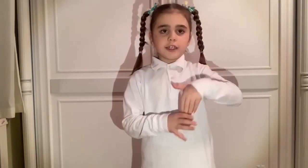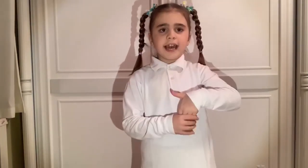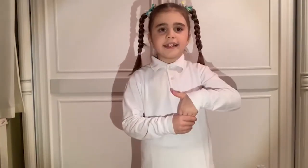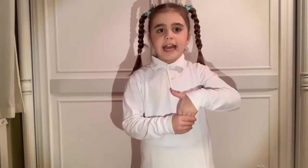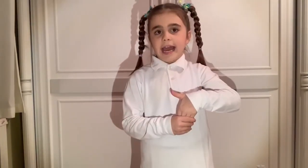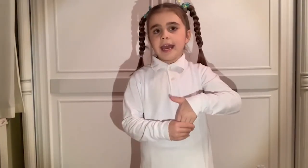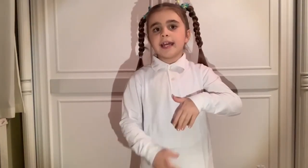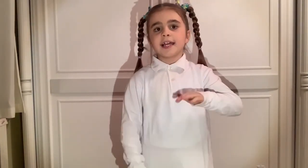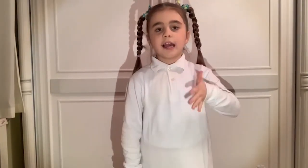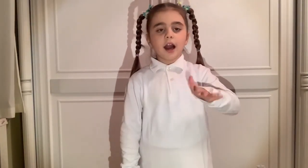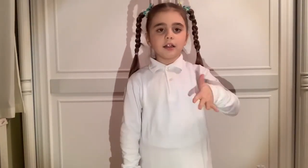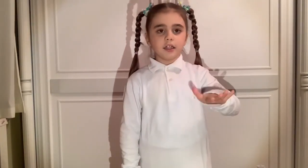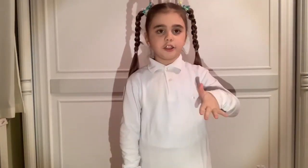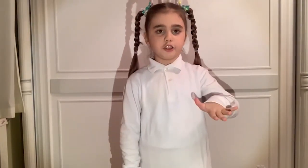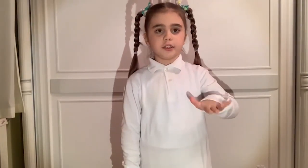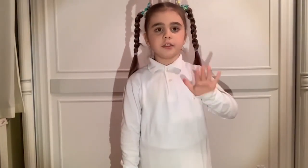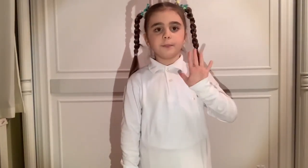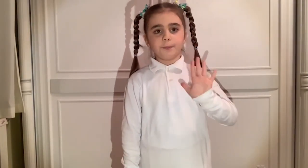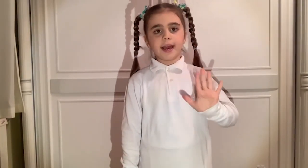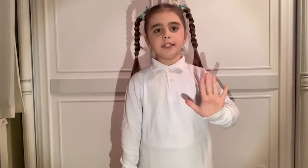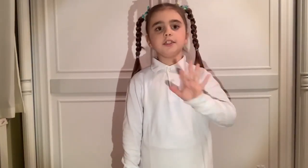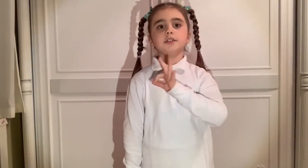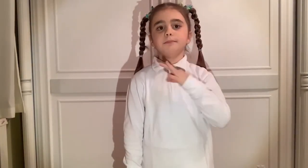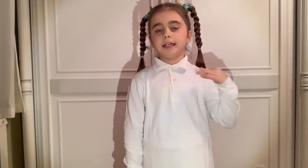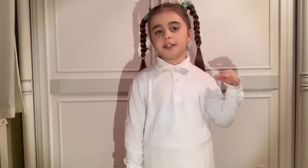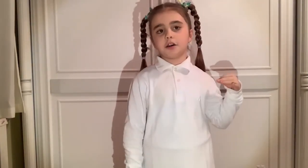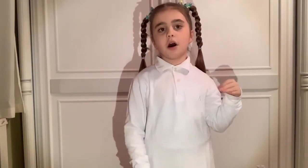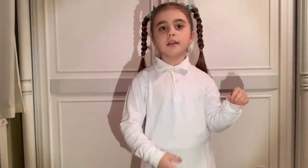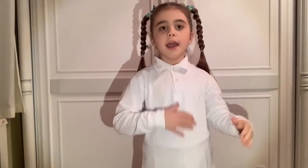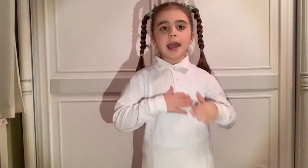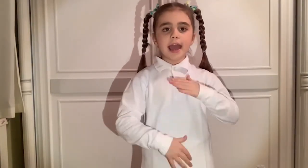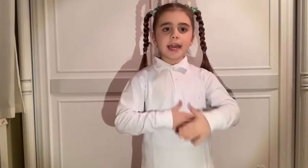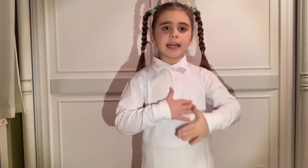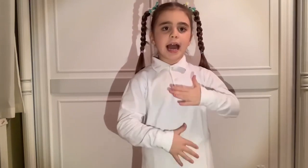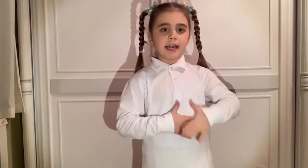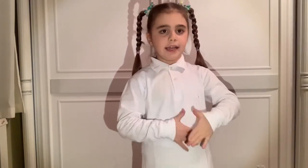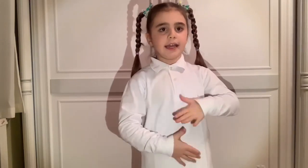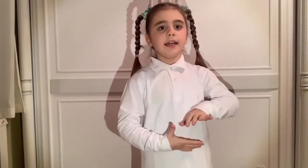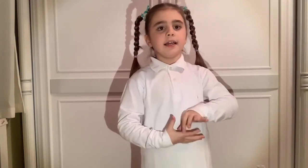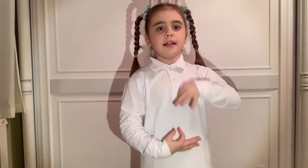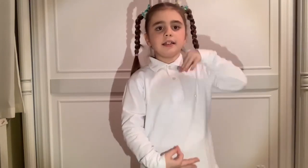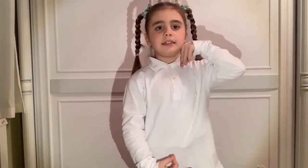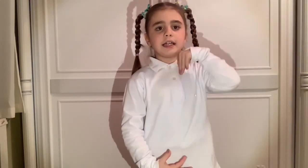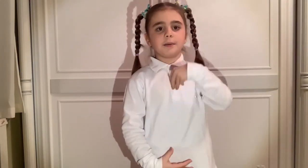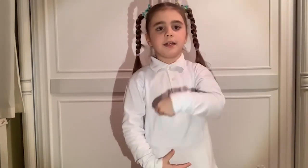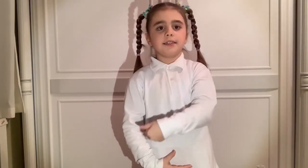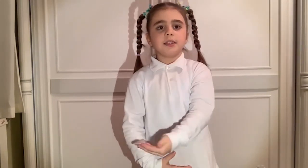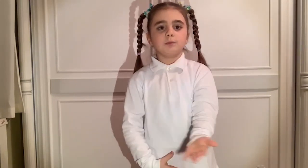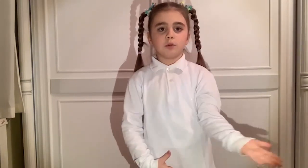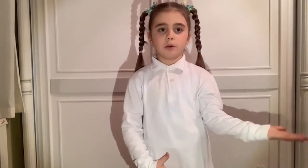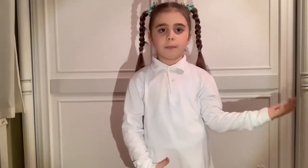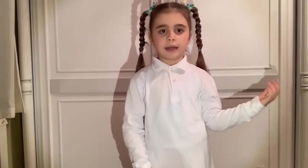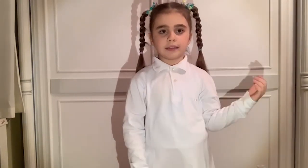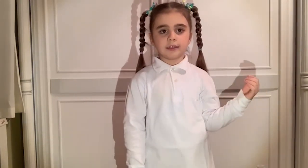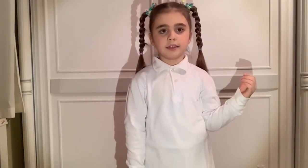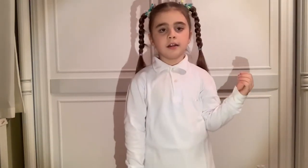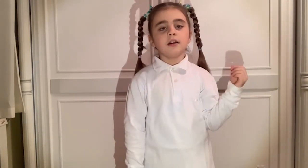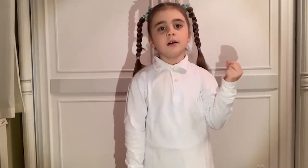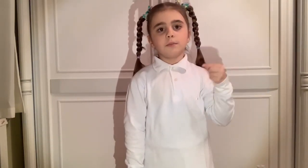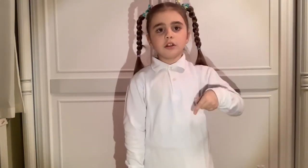Türkiye'de yaklaşık 5 milyon engelli insanımız bulunmaktadır.